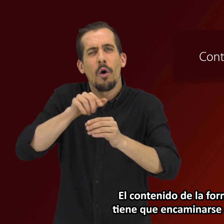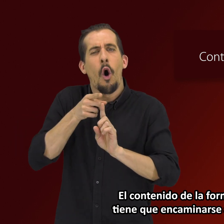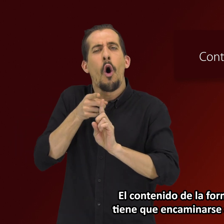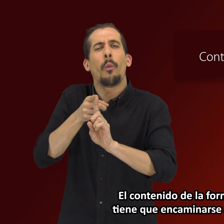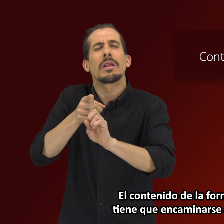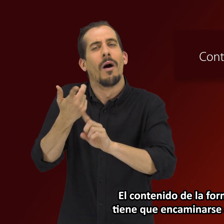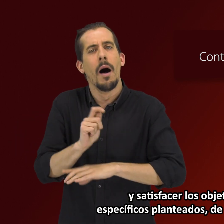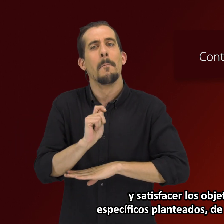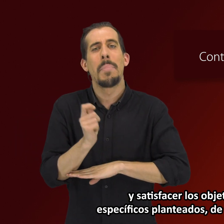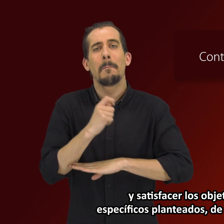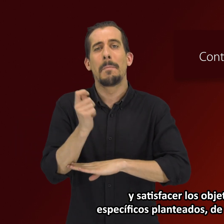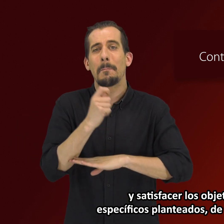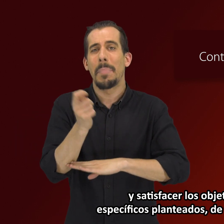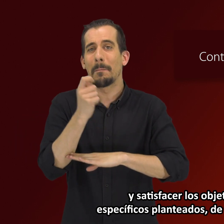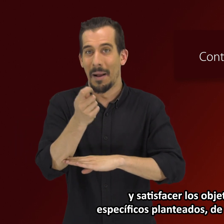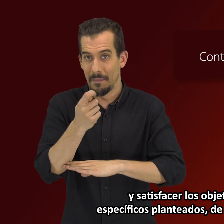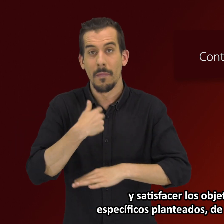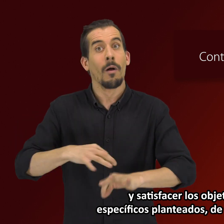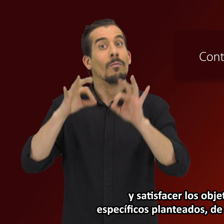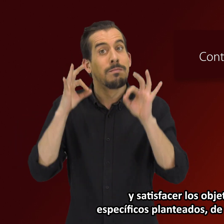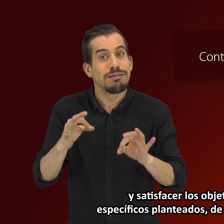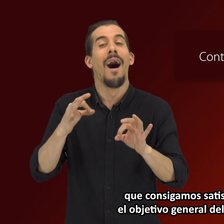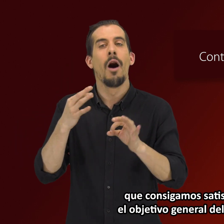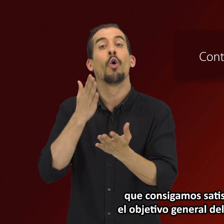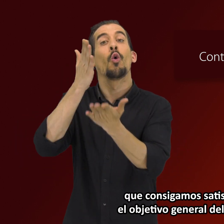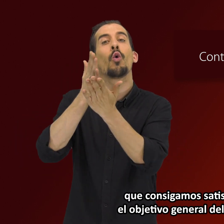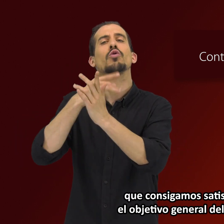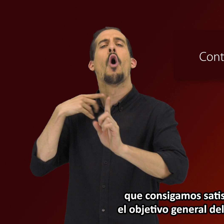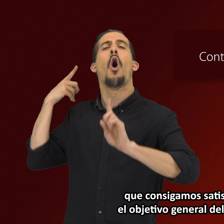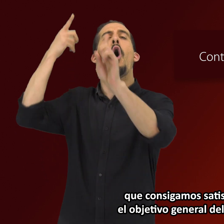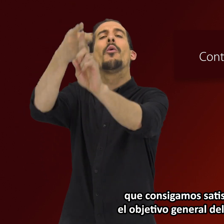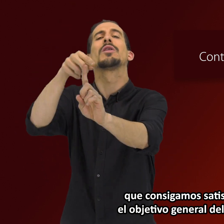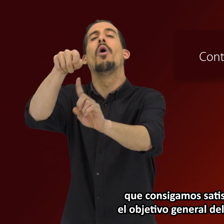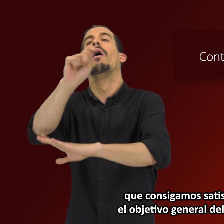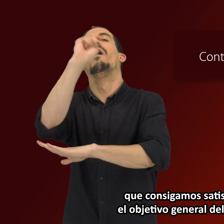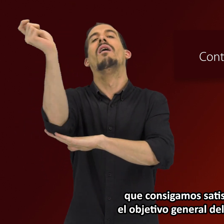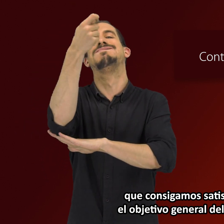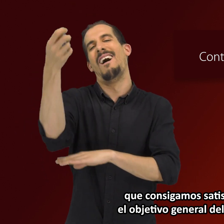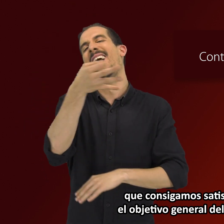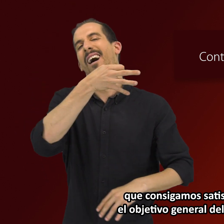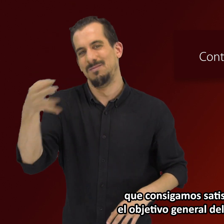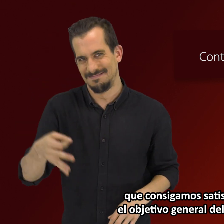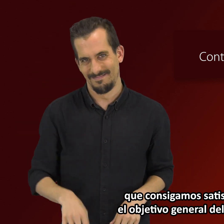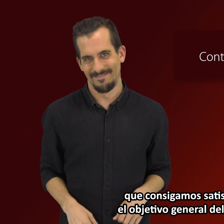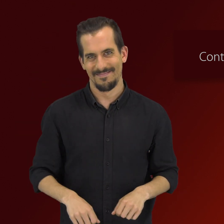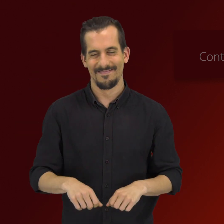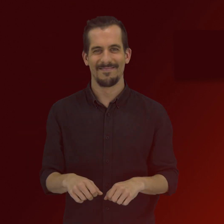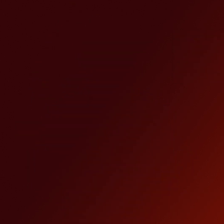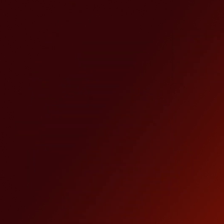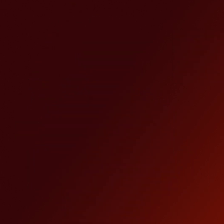y satisfacer los objetivos específicos planteados, de tal manera que consigamos satisfacer el objetivo general del curso.